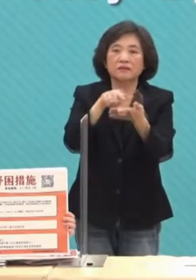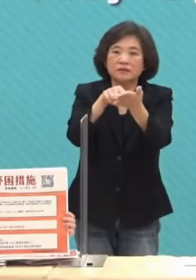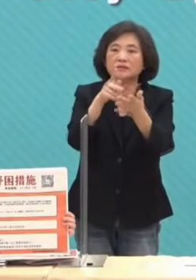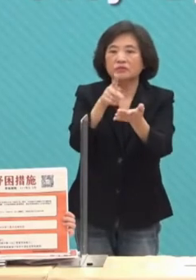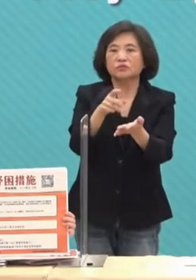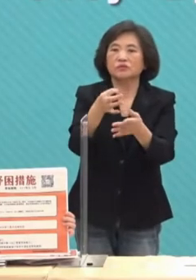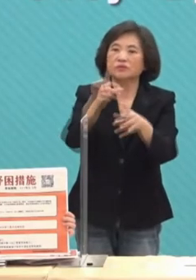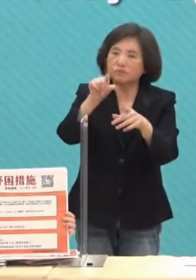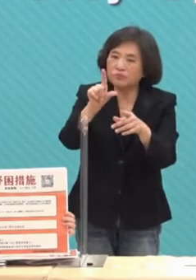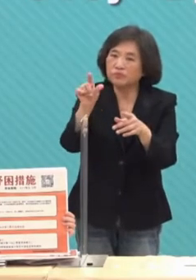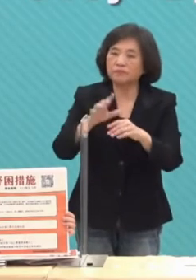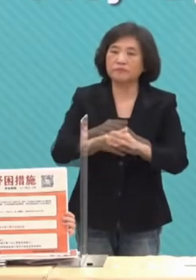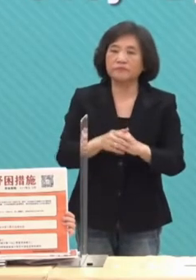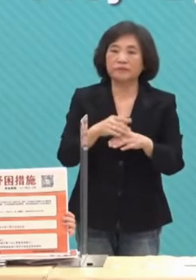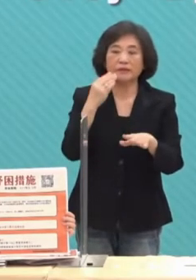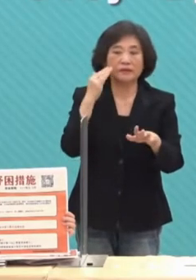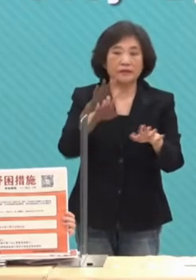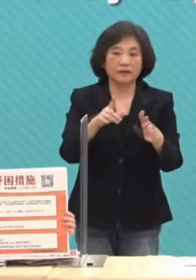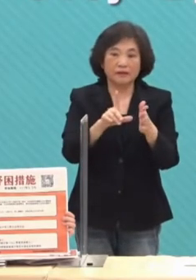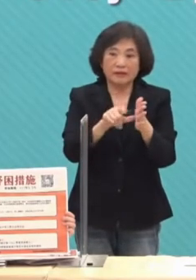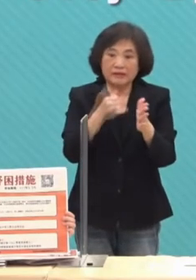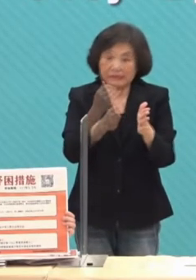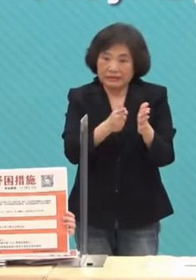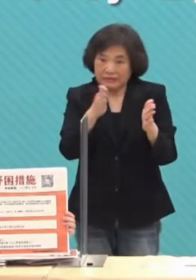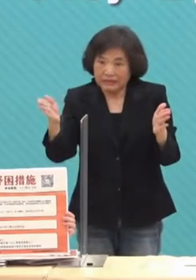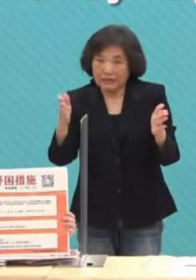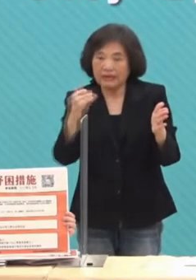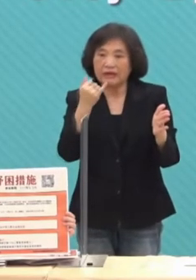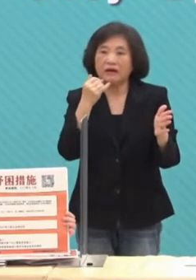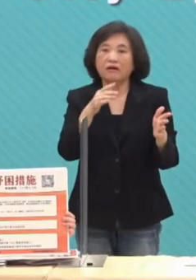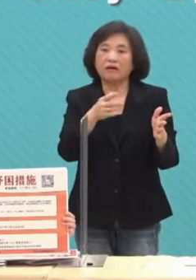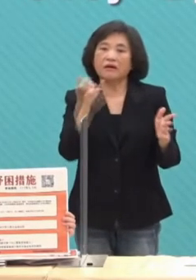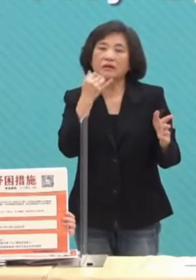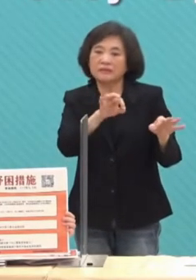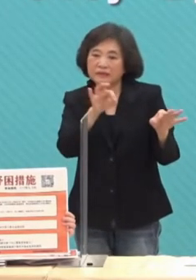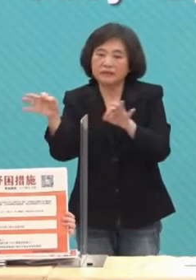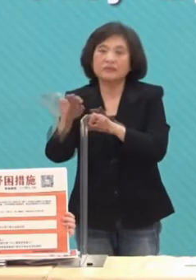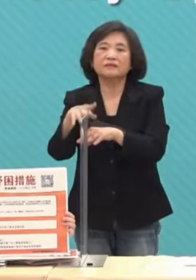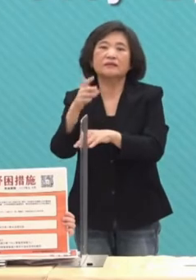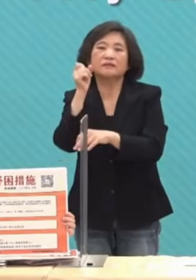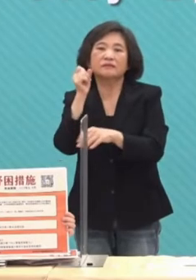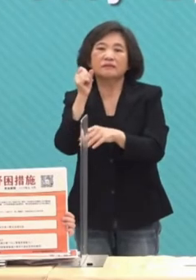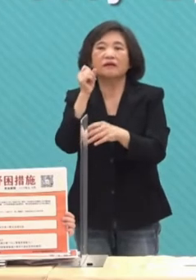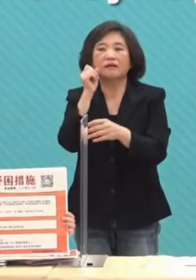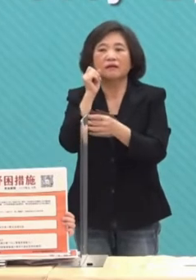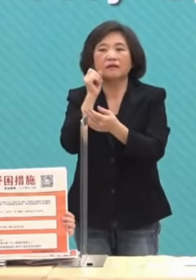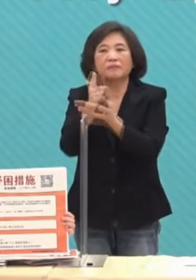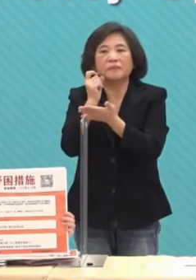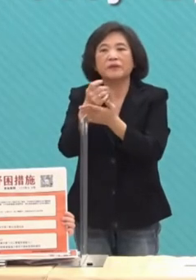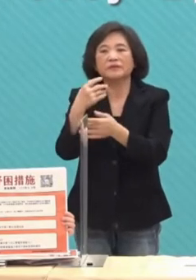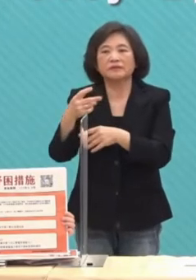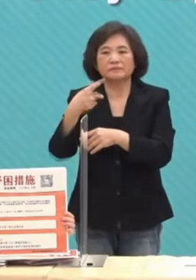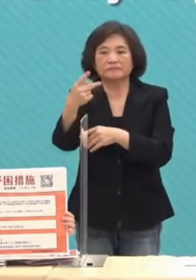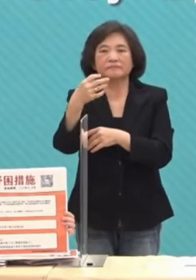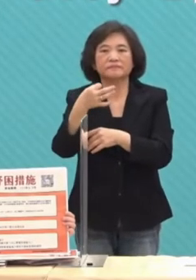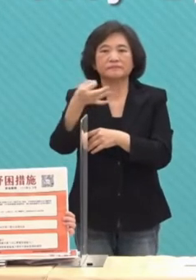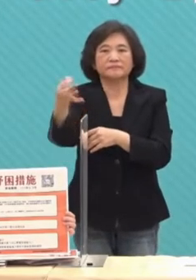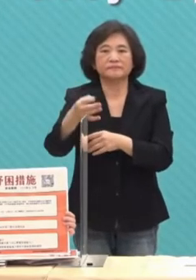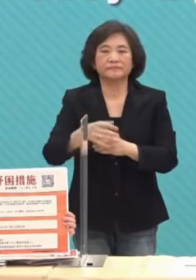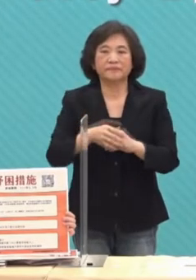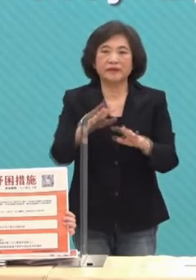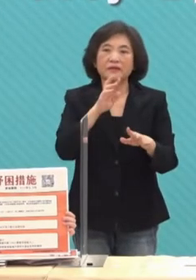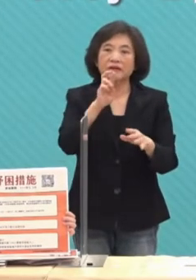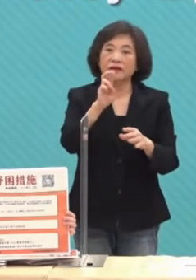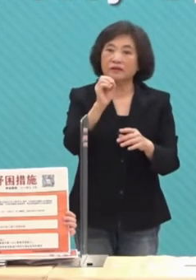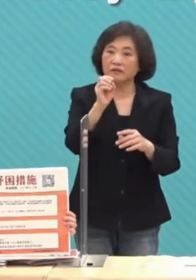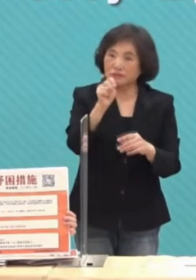部分符合一定的条件，也可以来申请延后6个月来缴租。那另外针对促餐的 OT 还有 ROT 的一些案